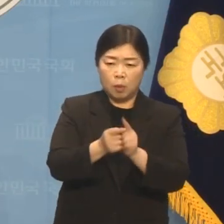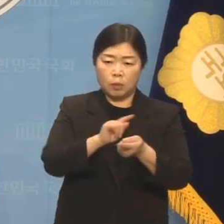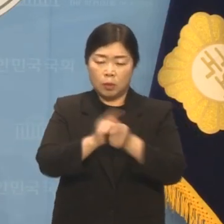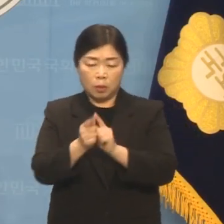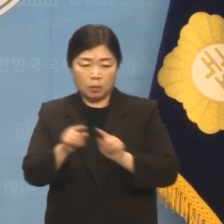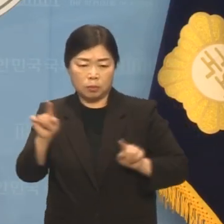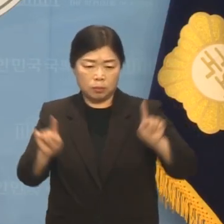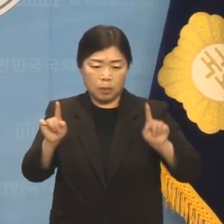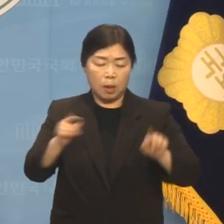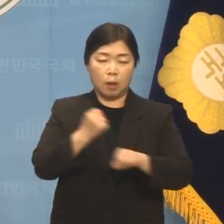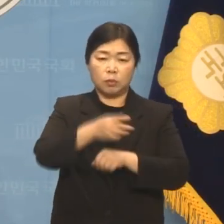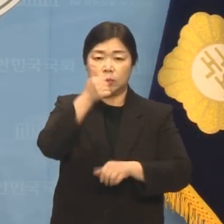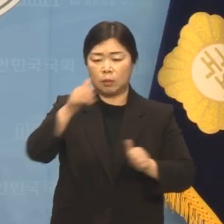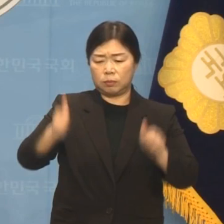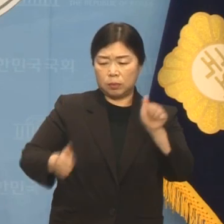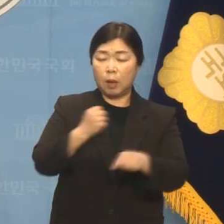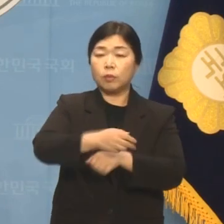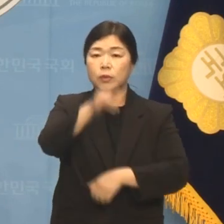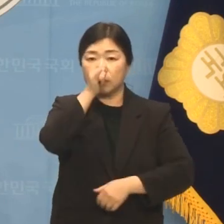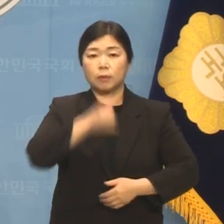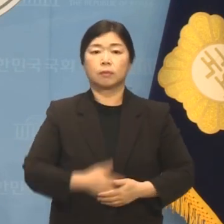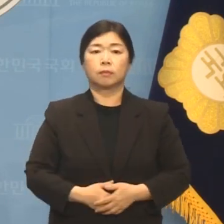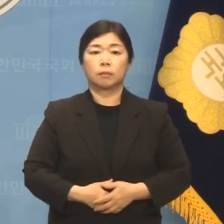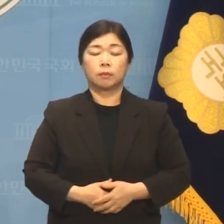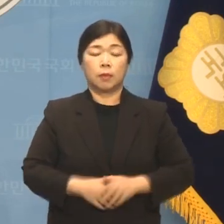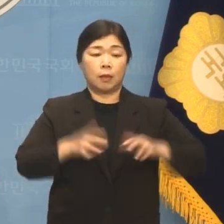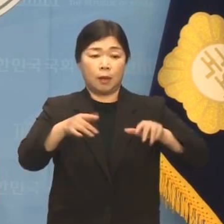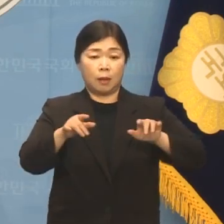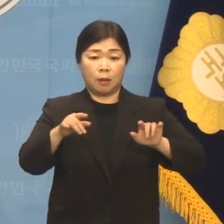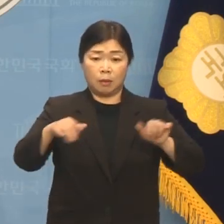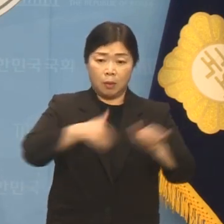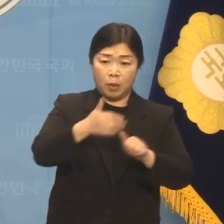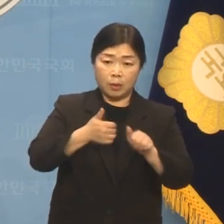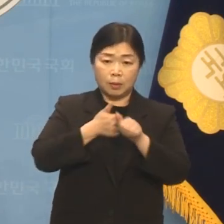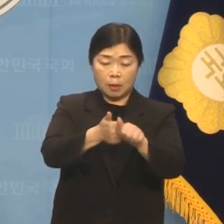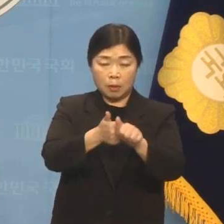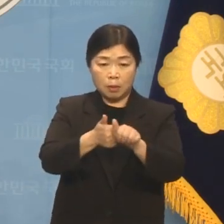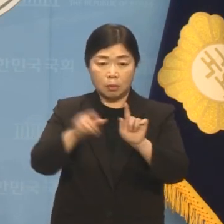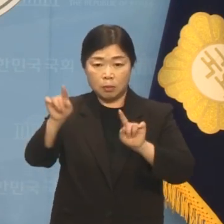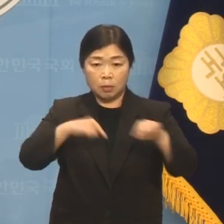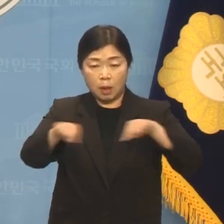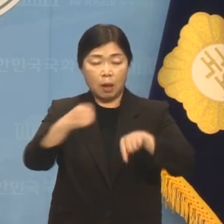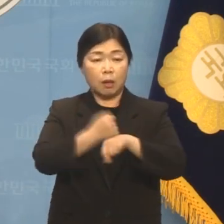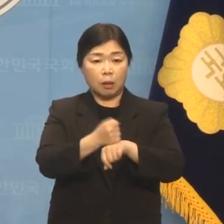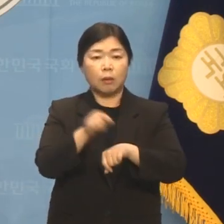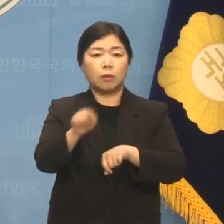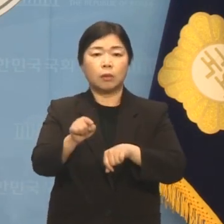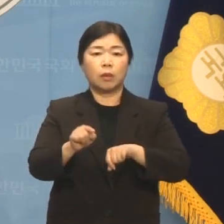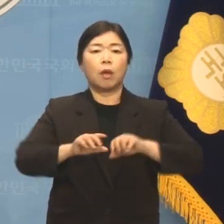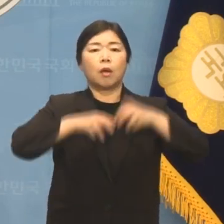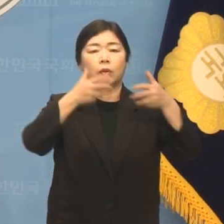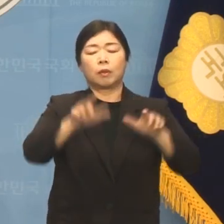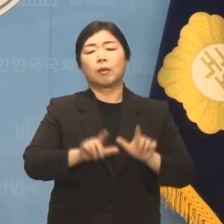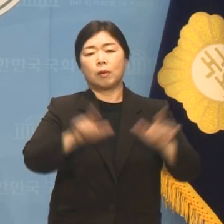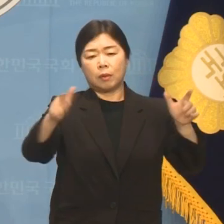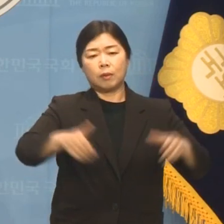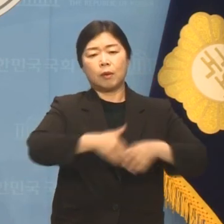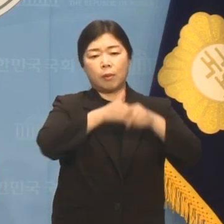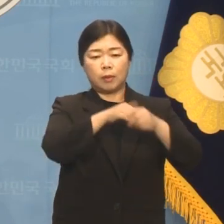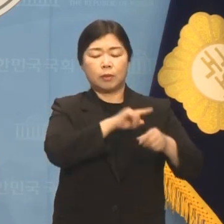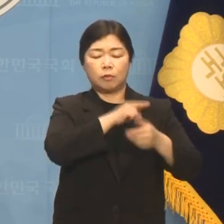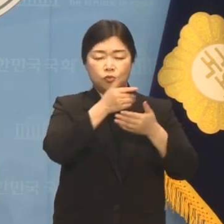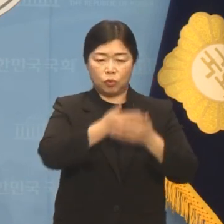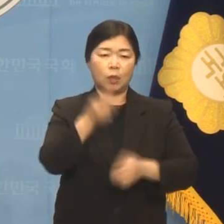있습니다. 각국의 상황에 맞게 대응하라. 이게 바로 글로벌 기후협약의 가장